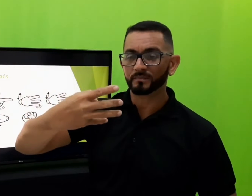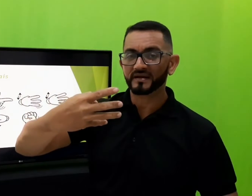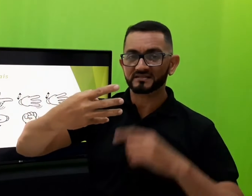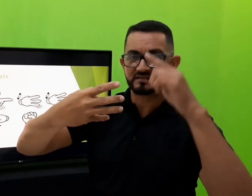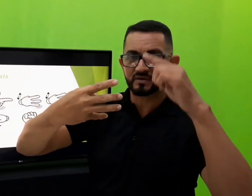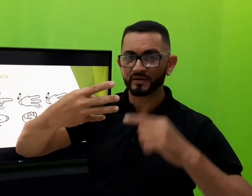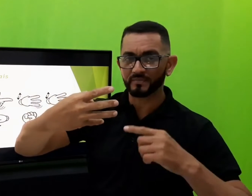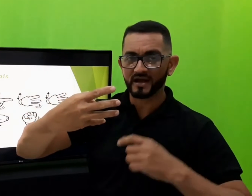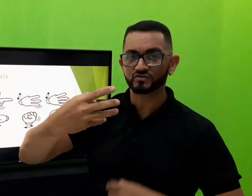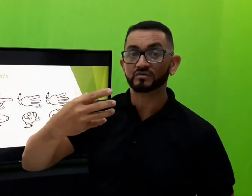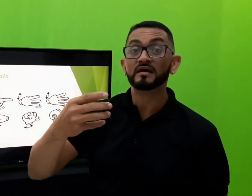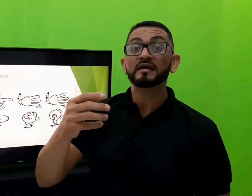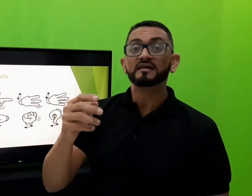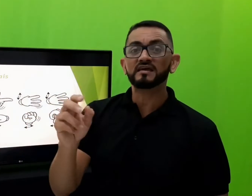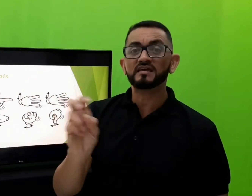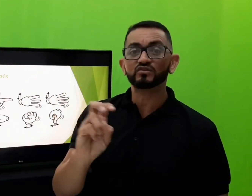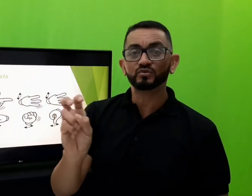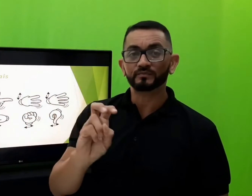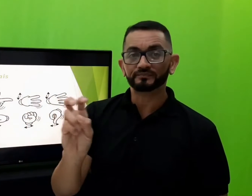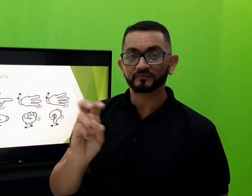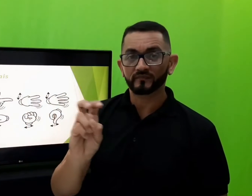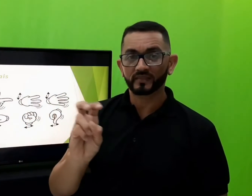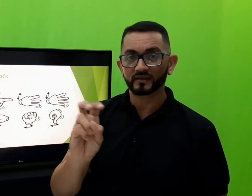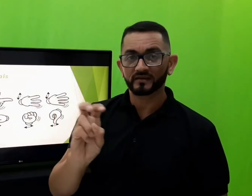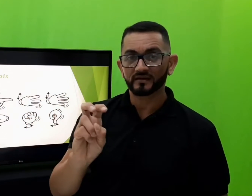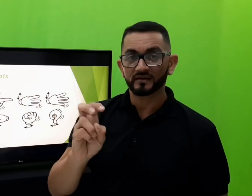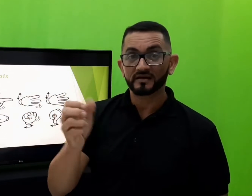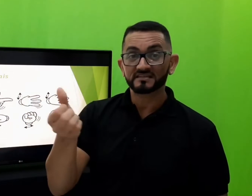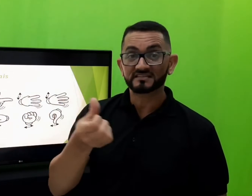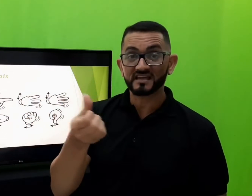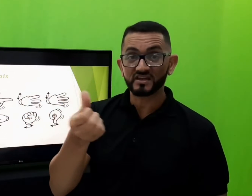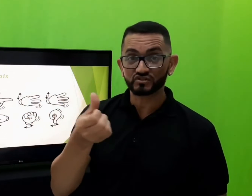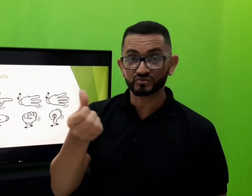para cima, para baixo. Quinto, sexto,